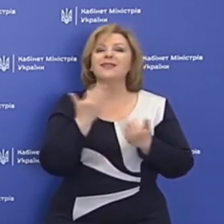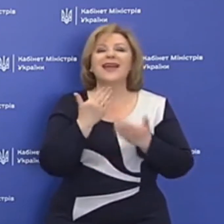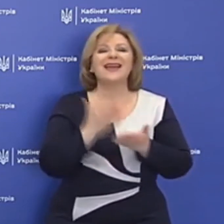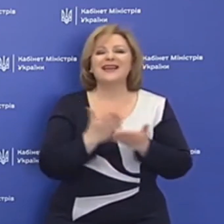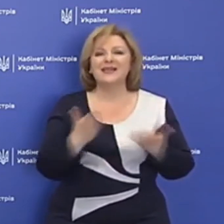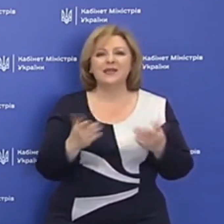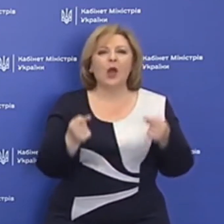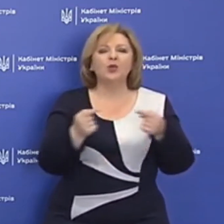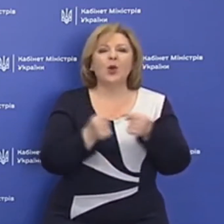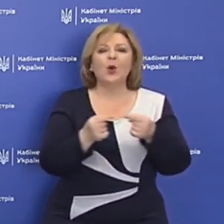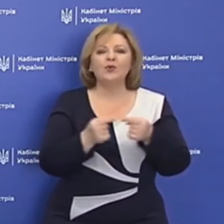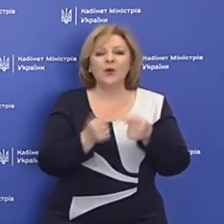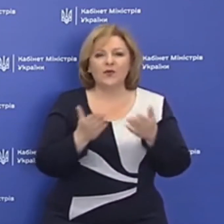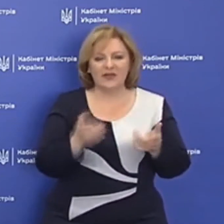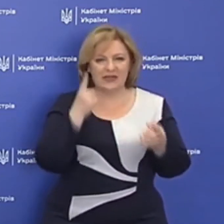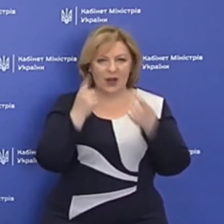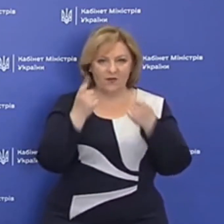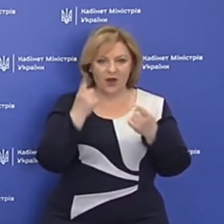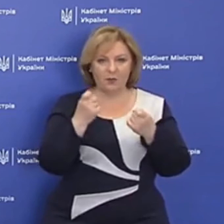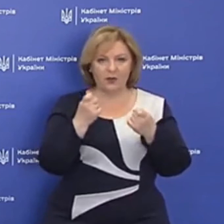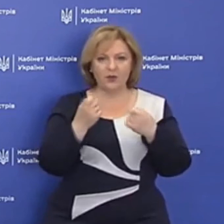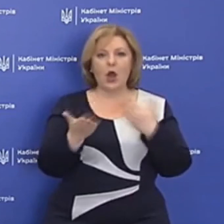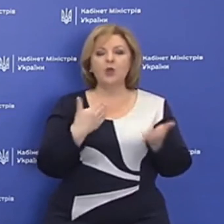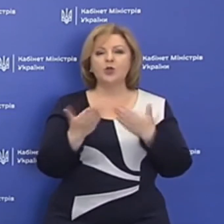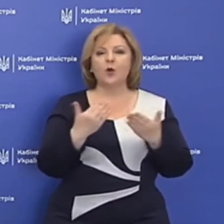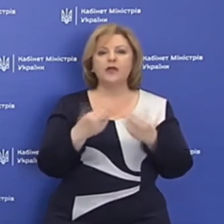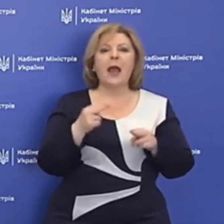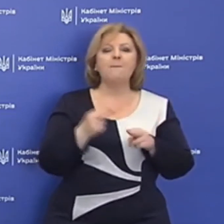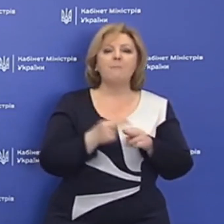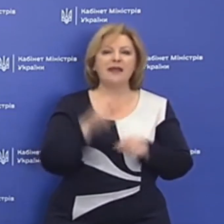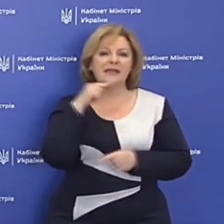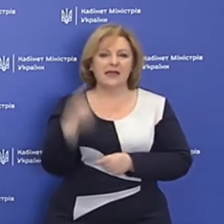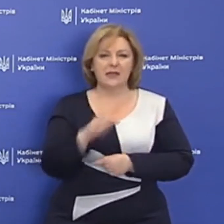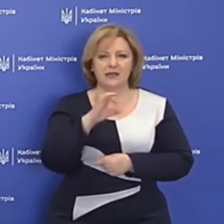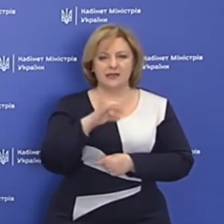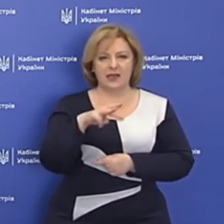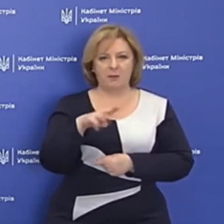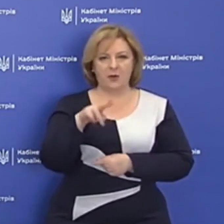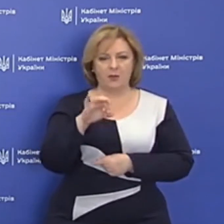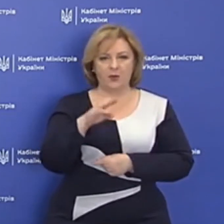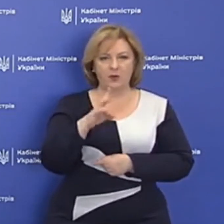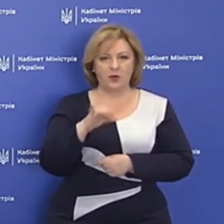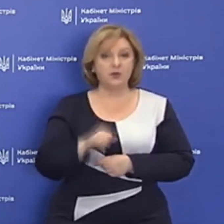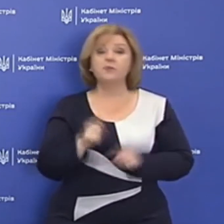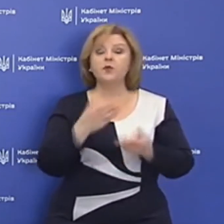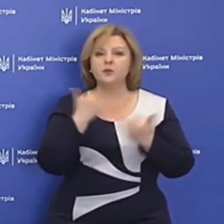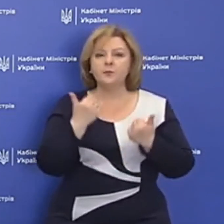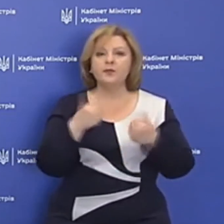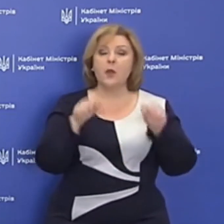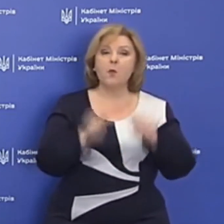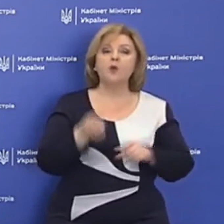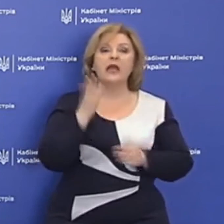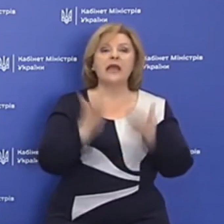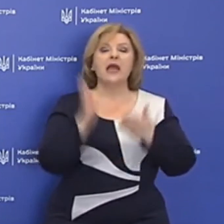такого достовірної інформації щодо безсимптомності. Чому не існує? Це можливо тільки, якщо